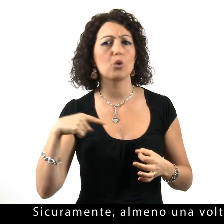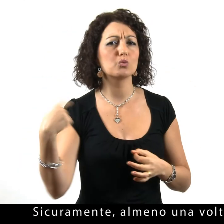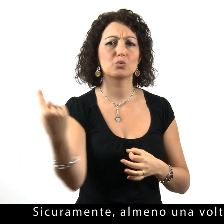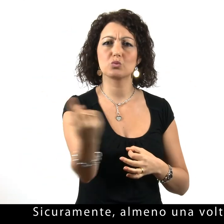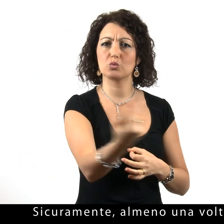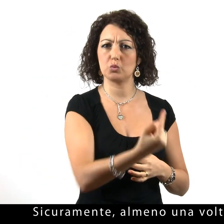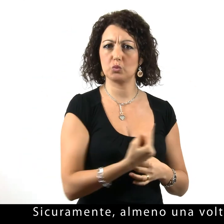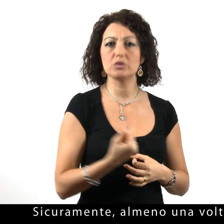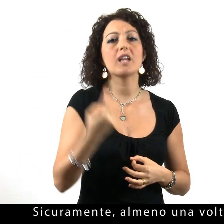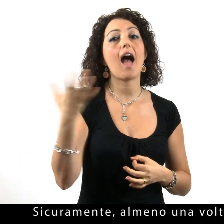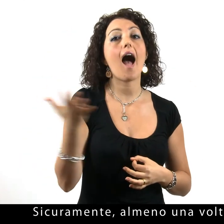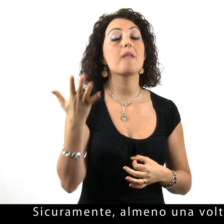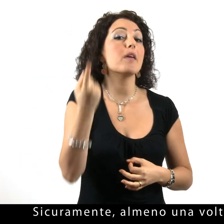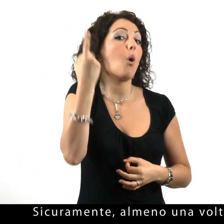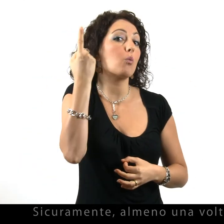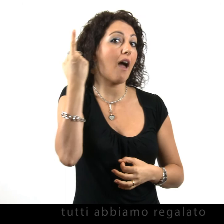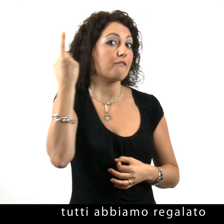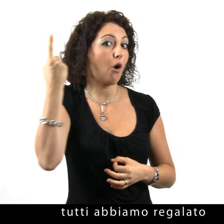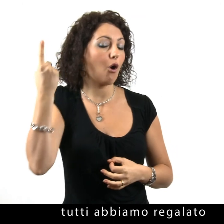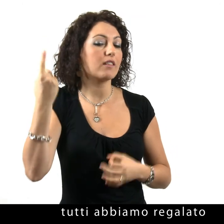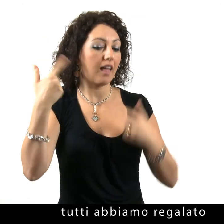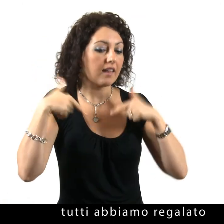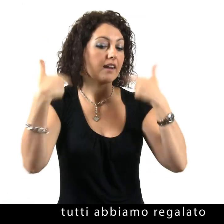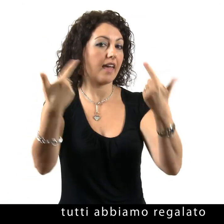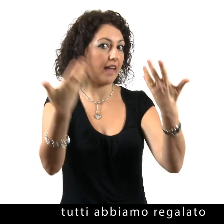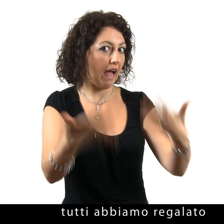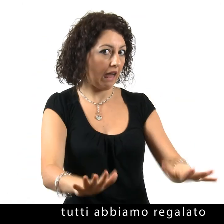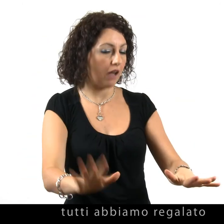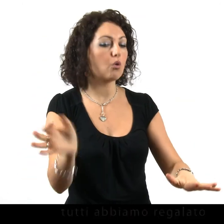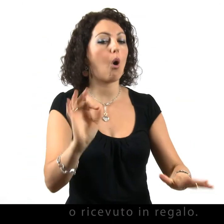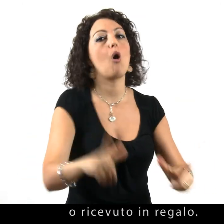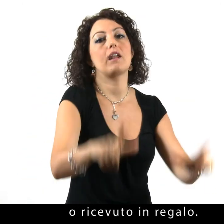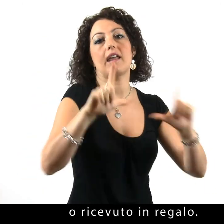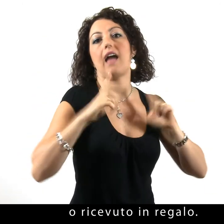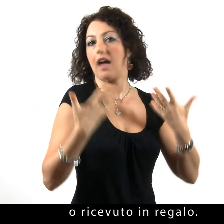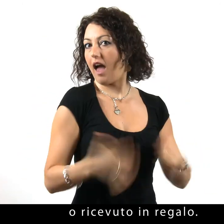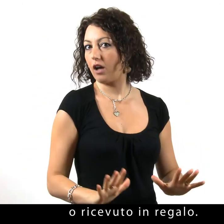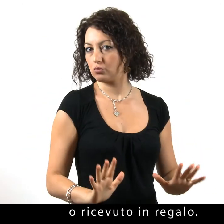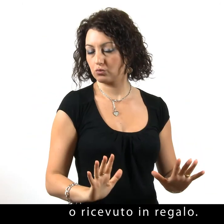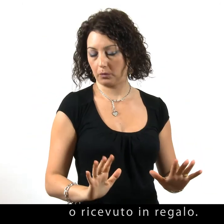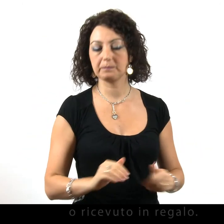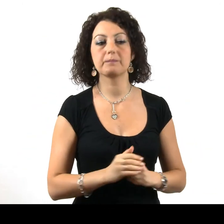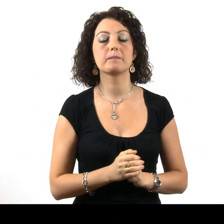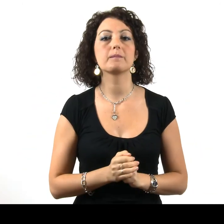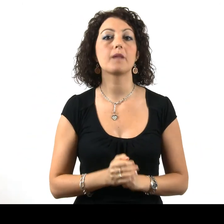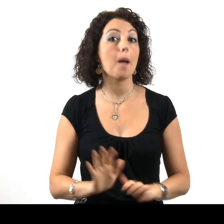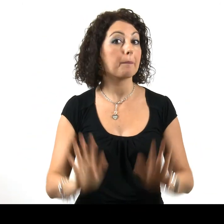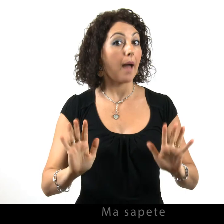Sicuramente, almeno una volta, tutti abbiamo regalato o ricevuto un regalo. Ma